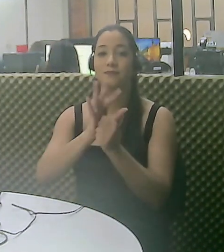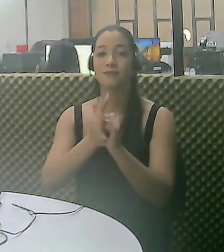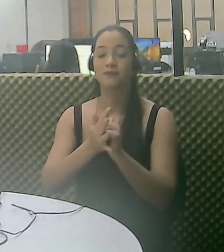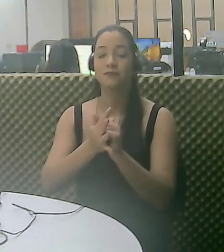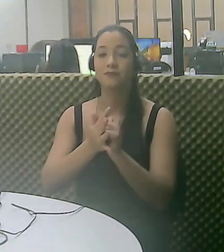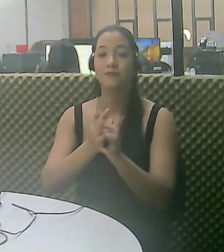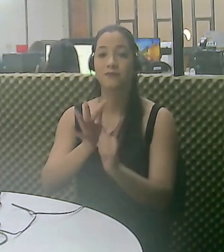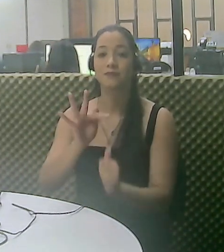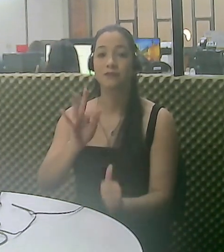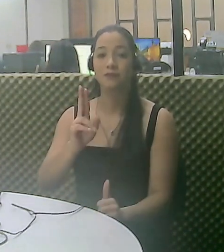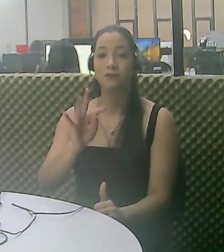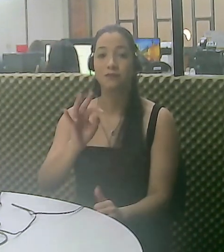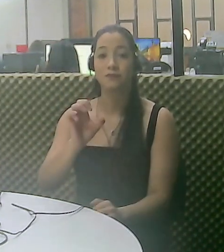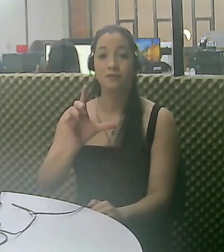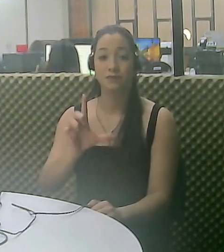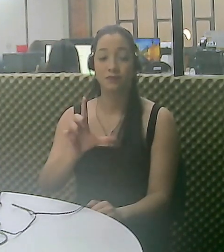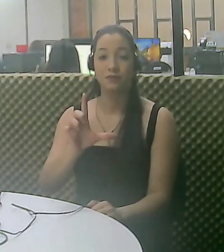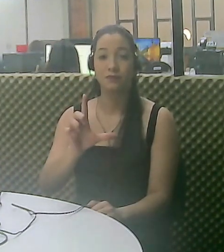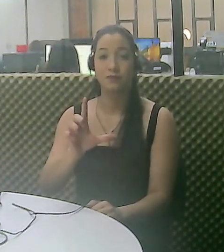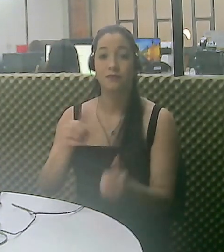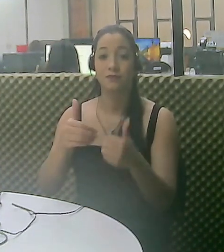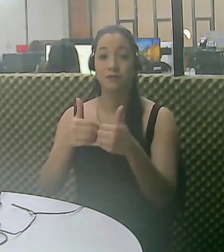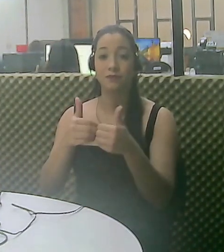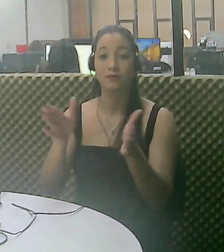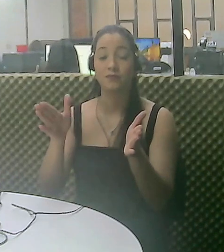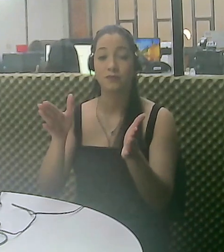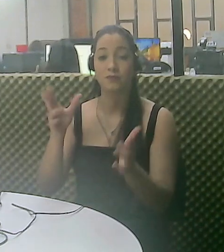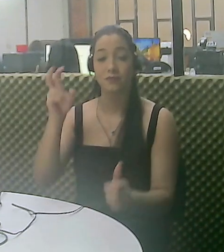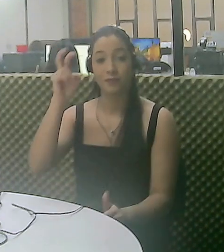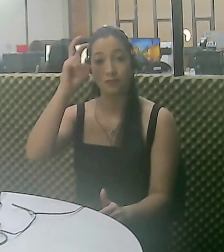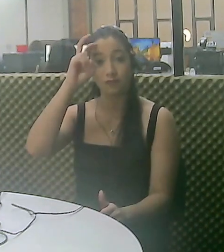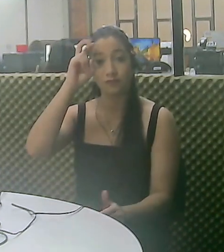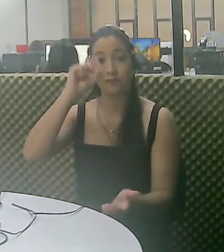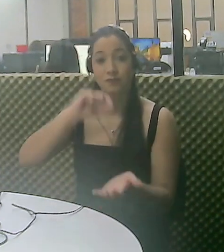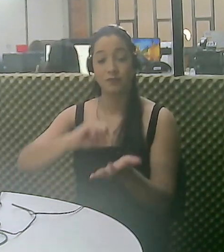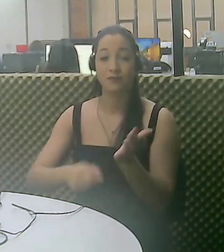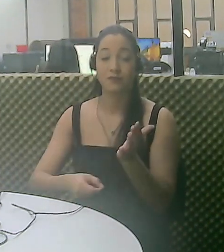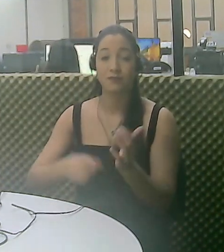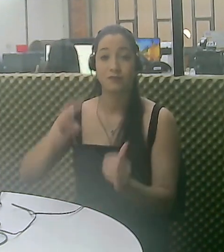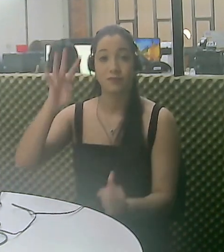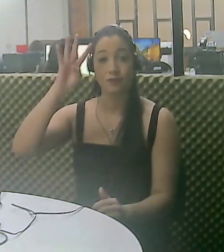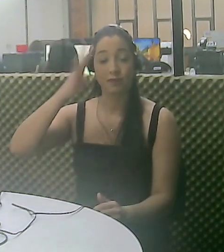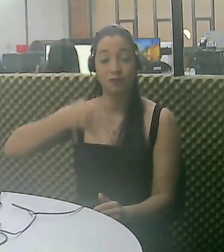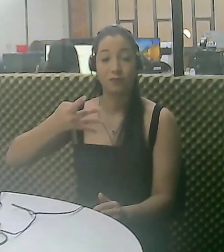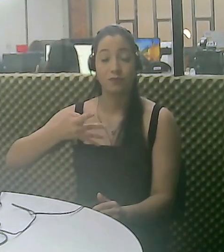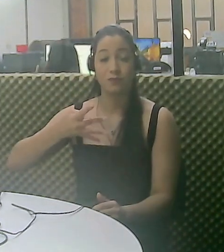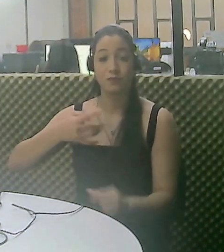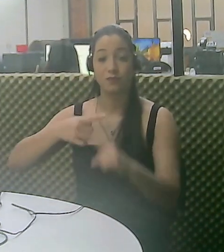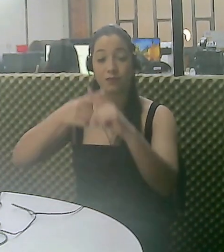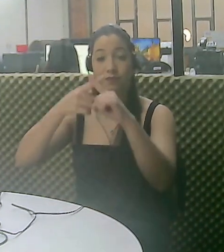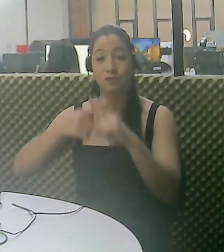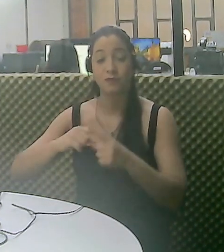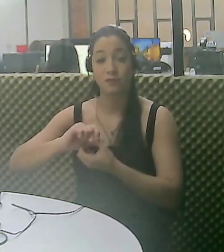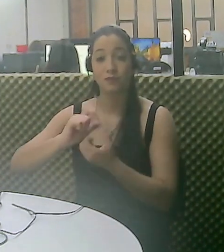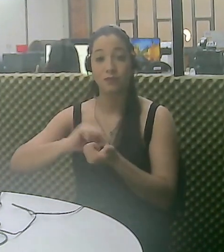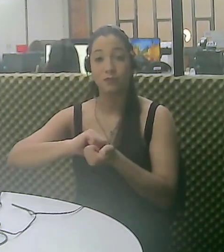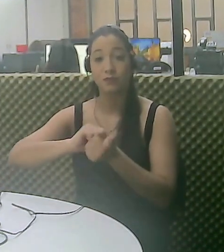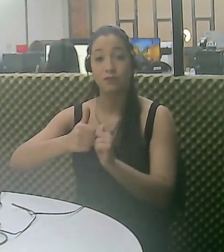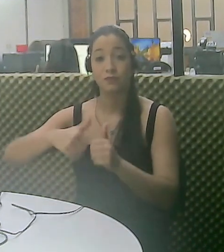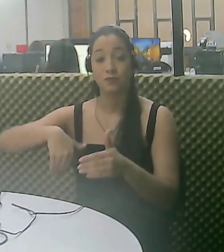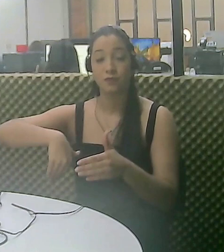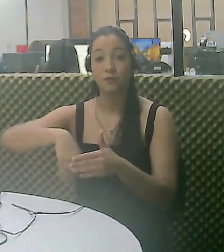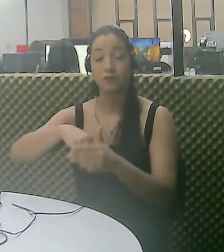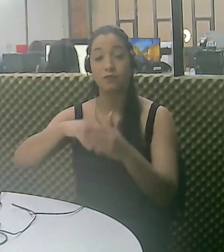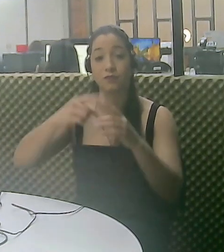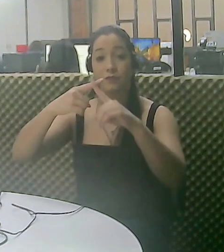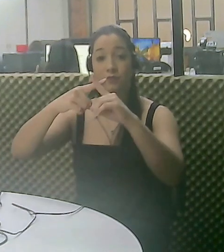Turismo, Esporte e Lazer, a Futel, abre nesta quinta-feira as inscrições para a 4ª Copa Futel de Futebol de Campo Master,